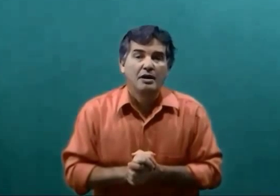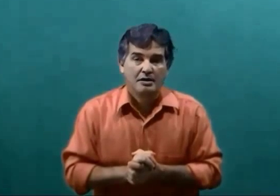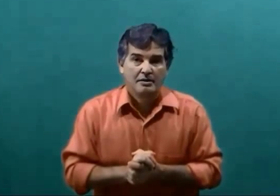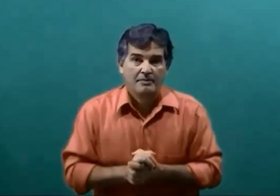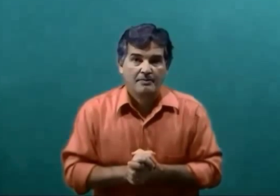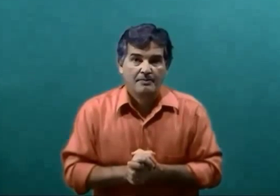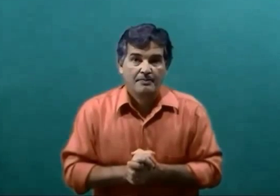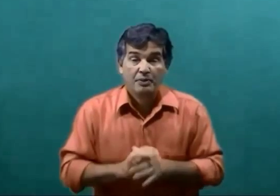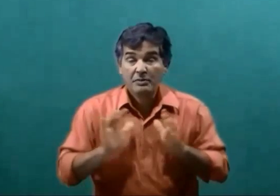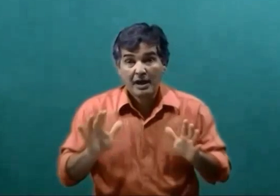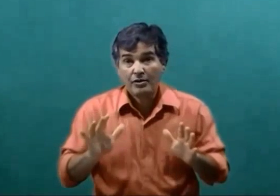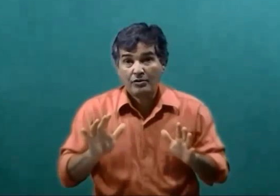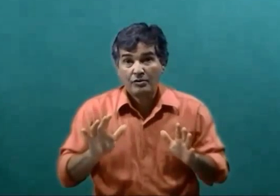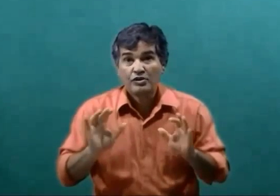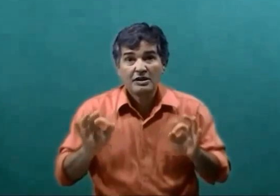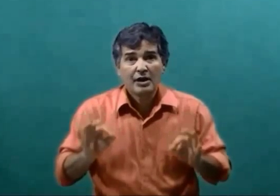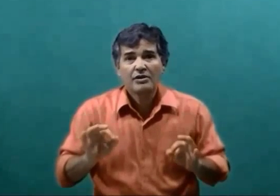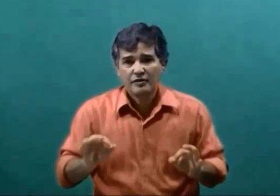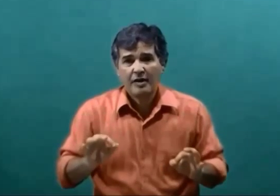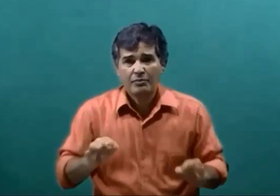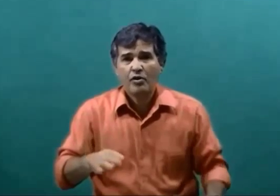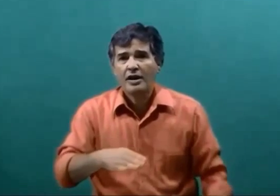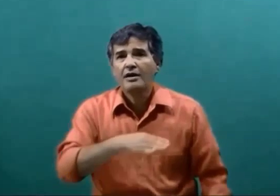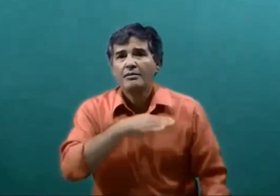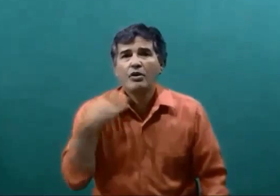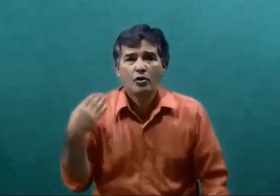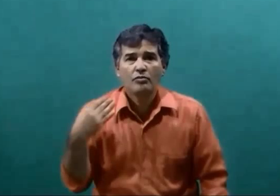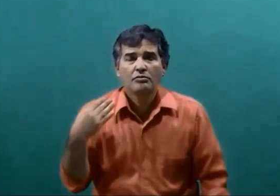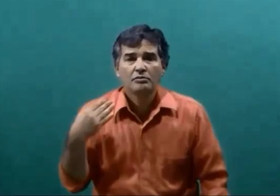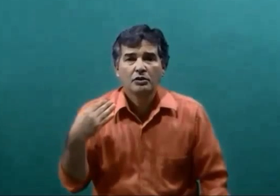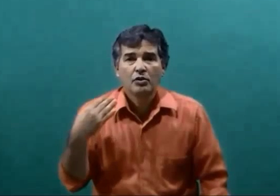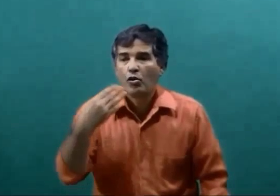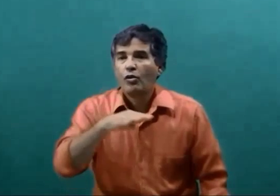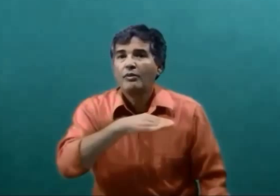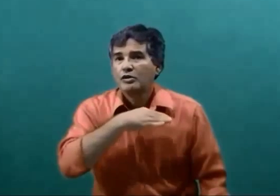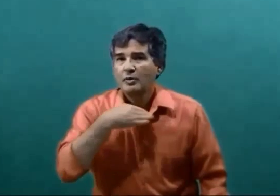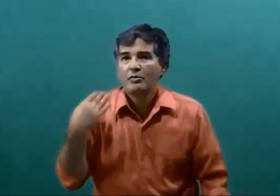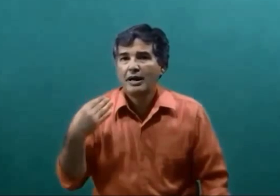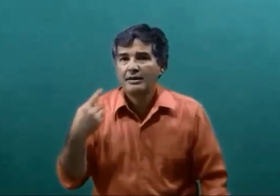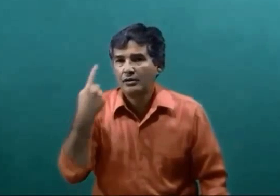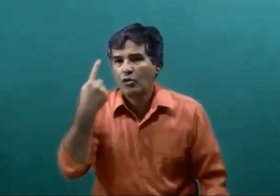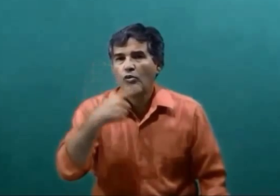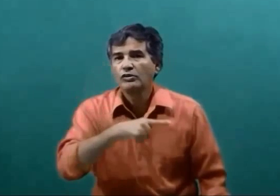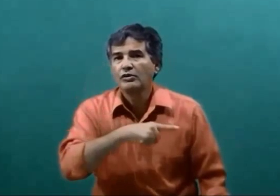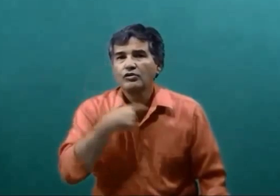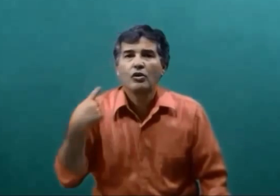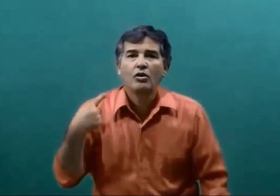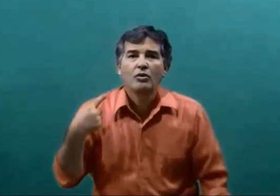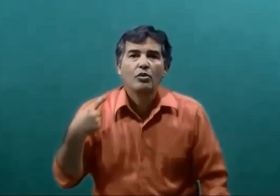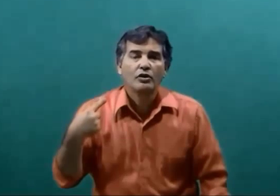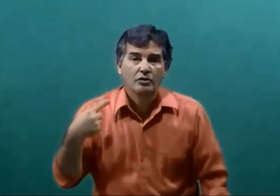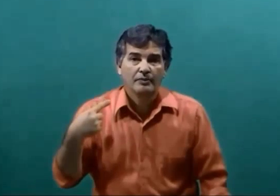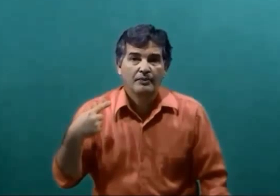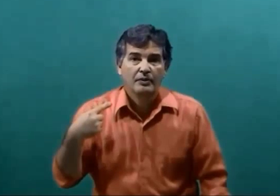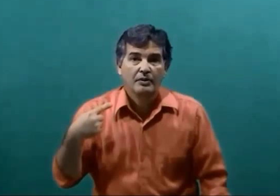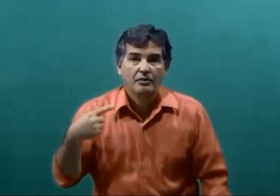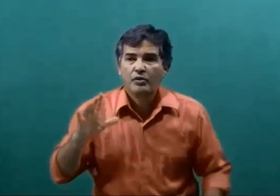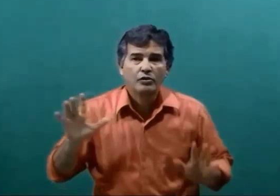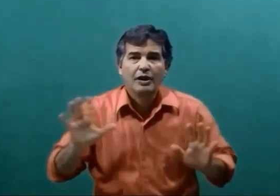morrer. Primeiro, o sinal de verbo morrer, morreu. Ou com a mão espalmada, ou com o dedo só, morreu. Pronto,